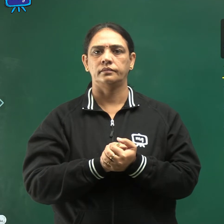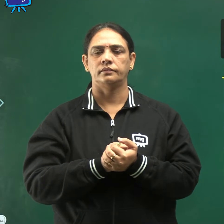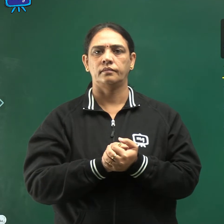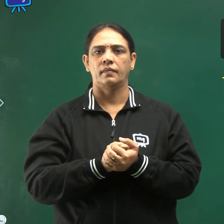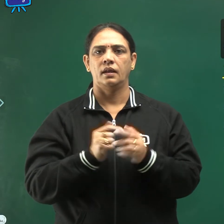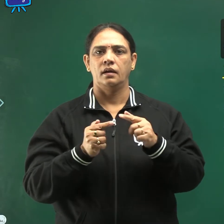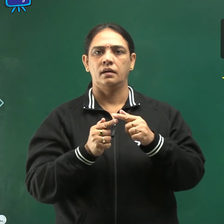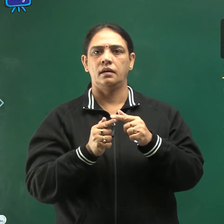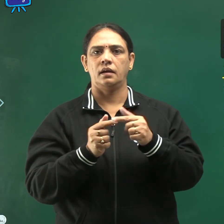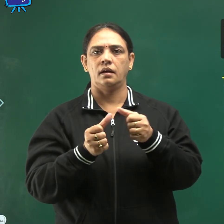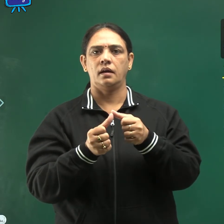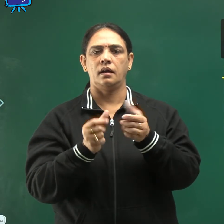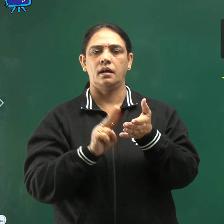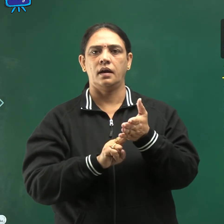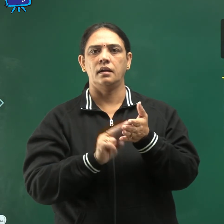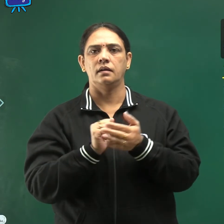tan